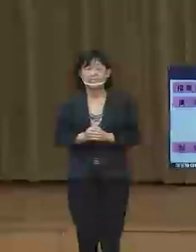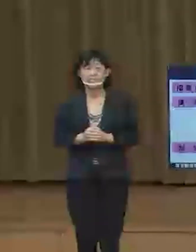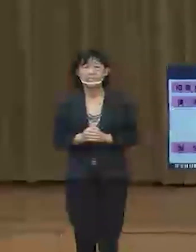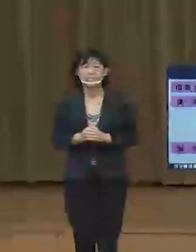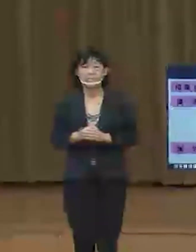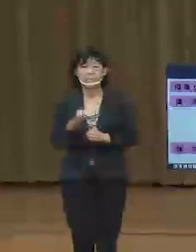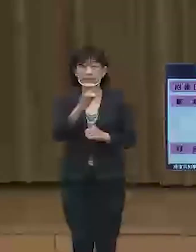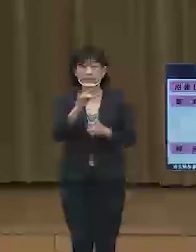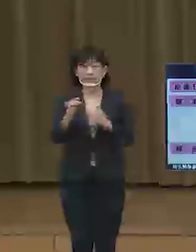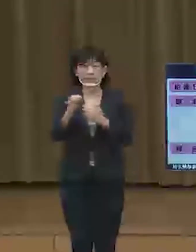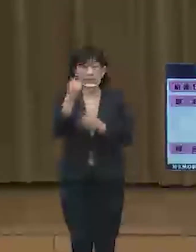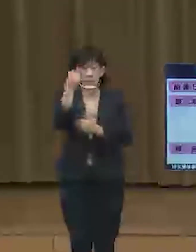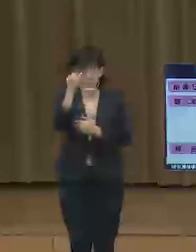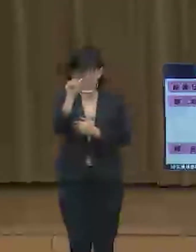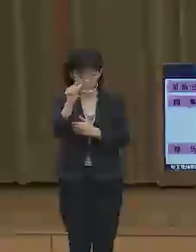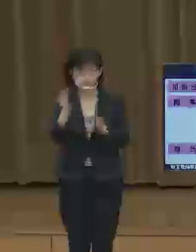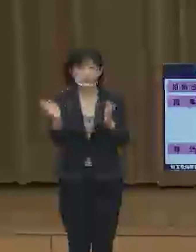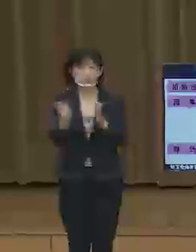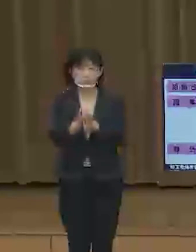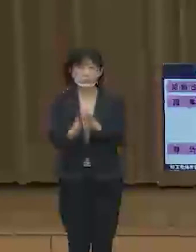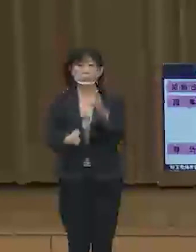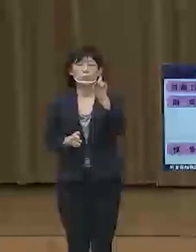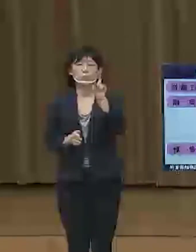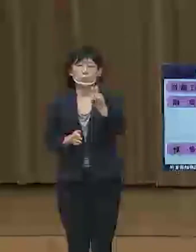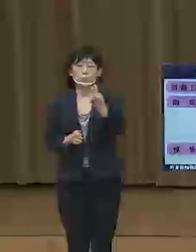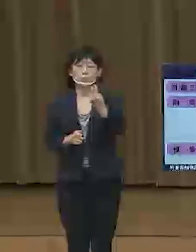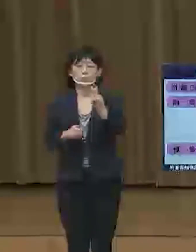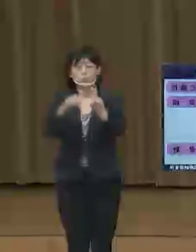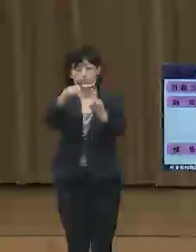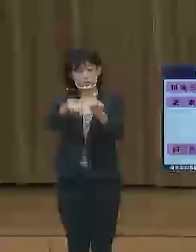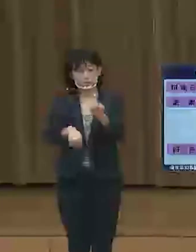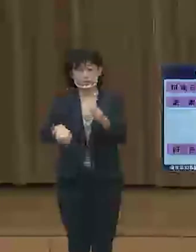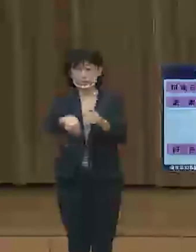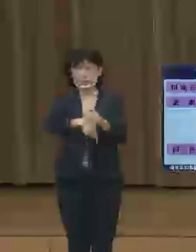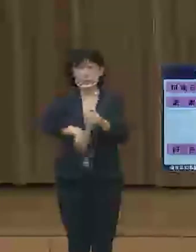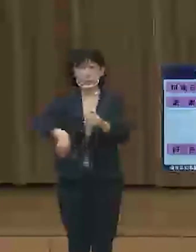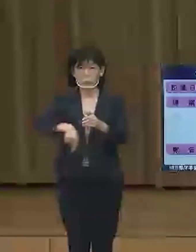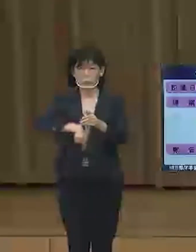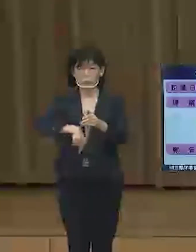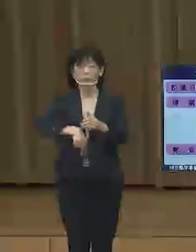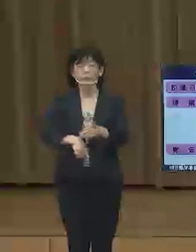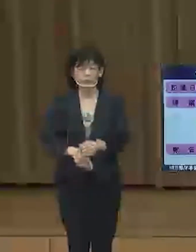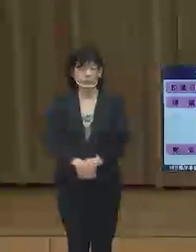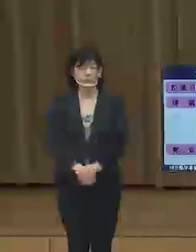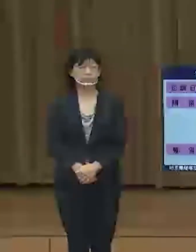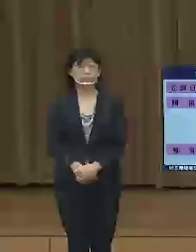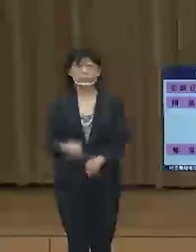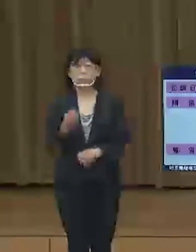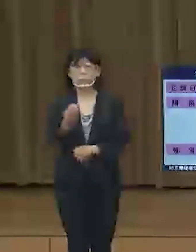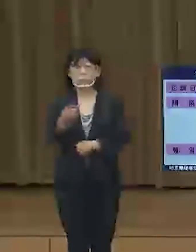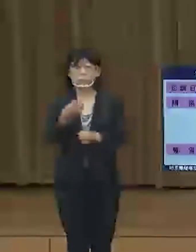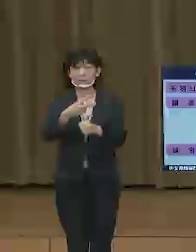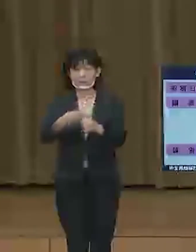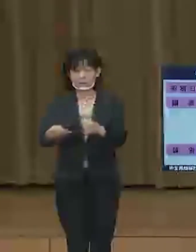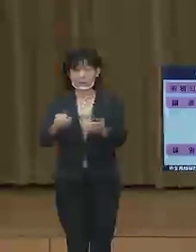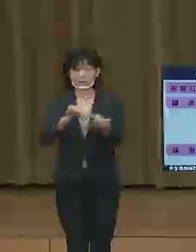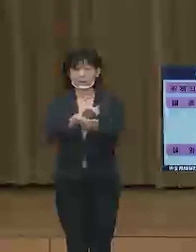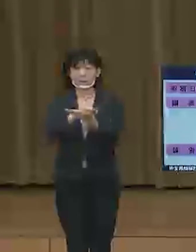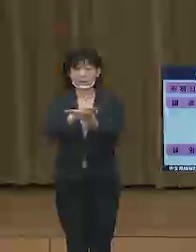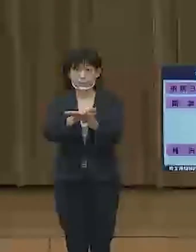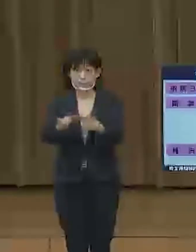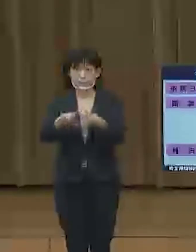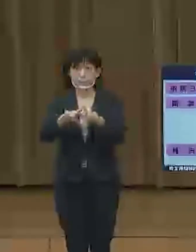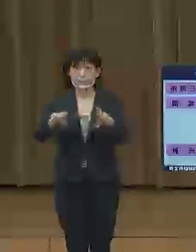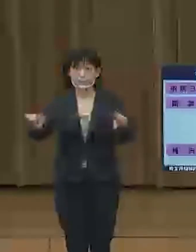案議案は10件となります。内訳でありますけれども、令和2年度埼玉県一般会